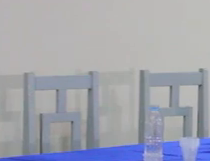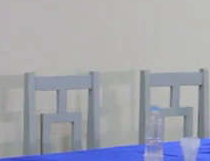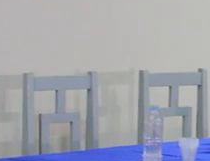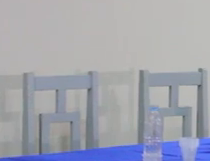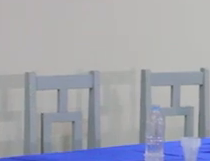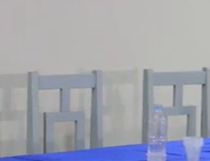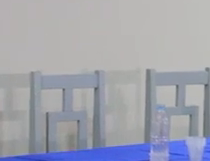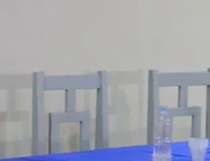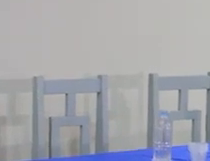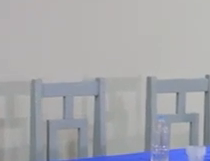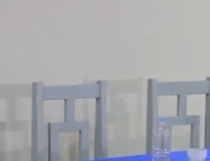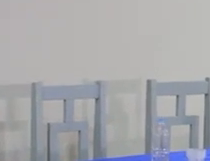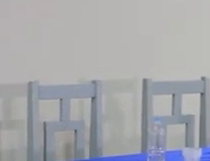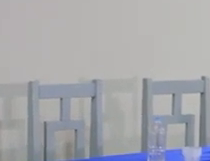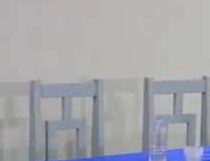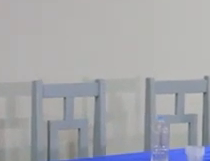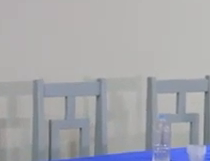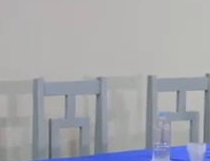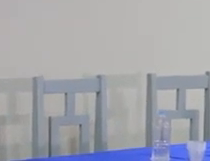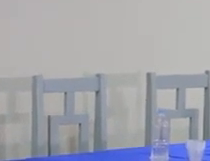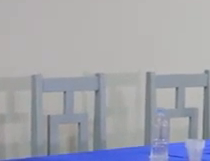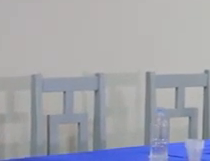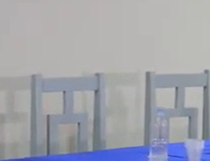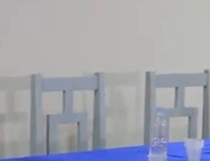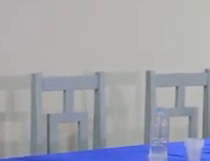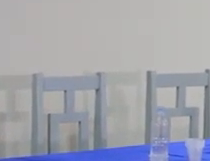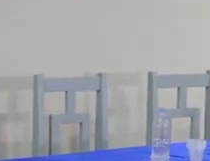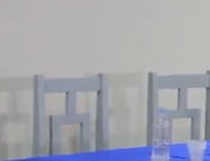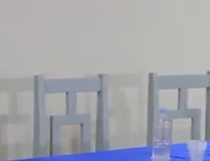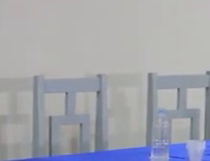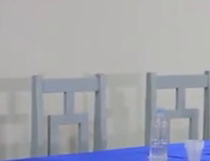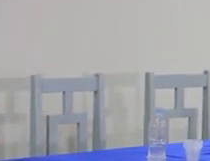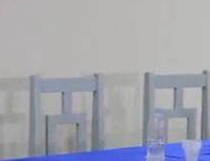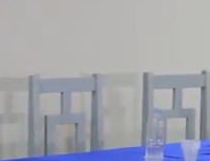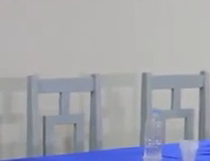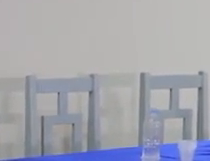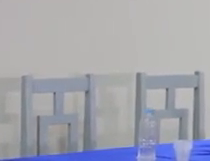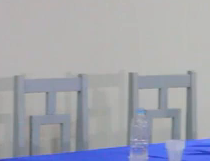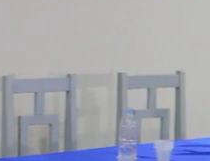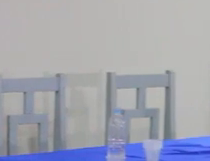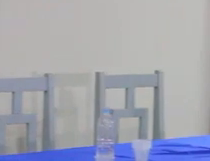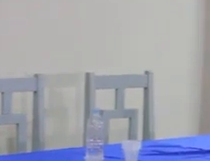Foi, inclusive, quando teve aquele bicho do Paraná, foi um dos homenageados.